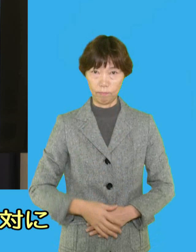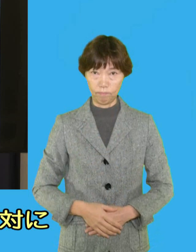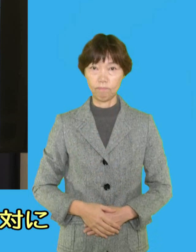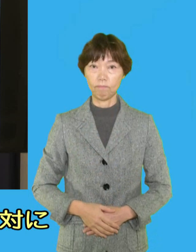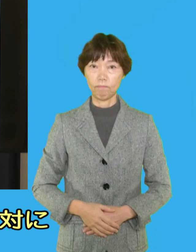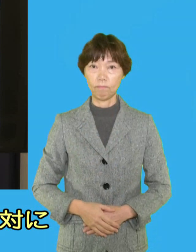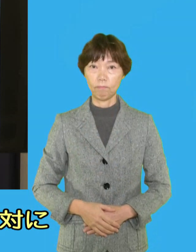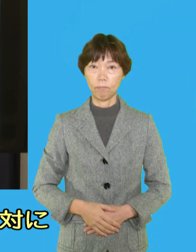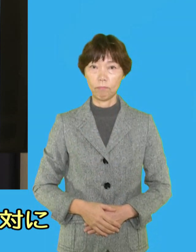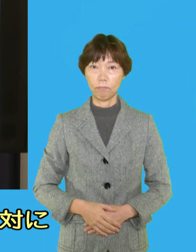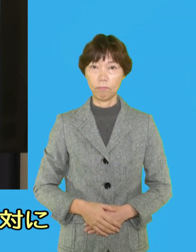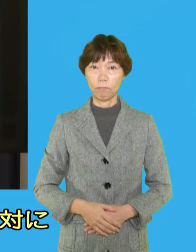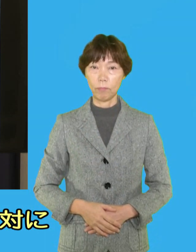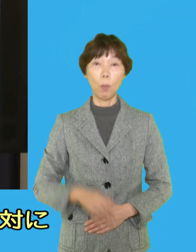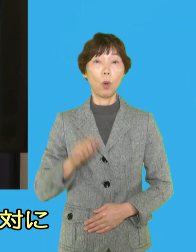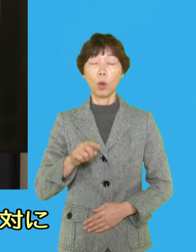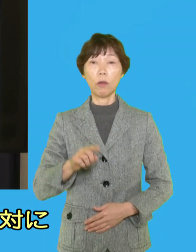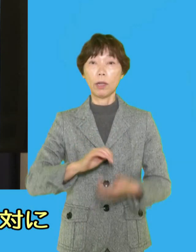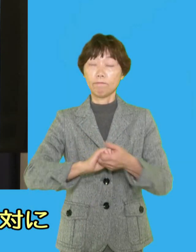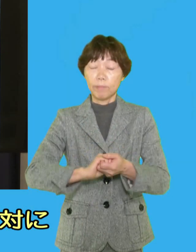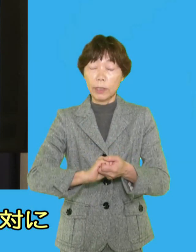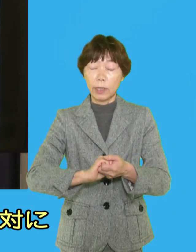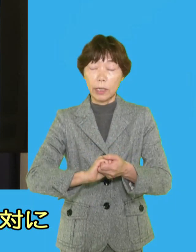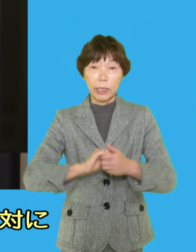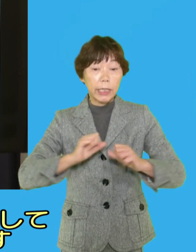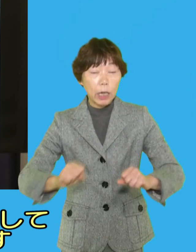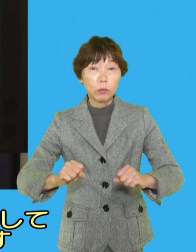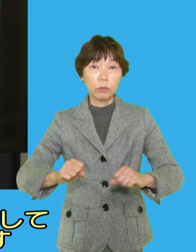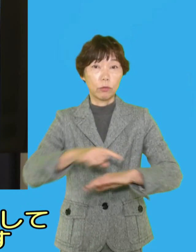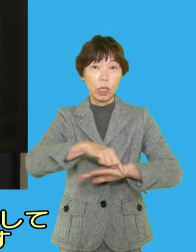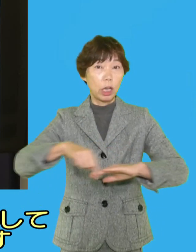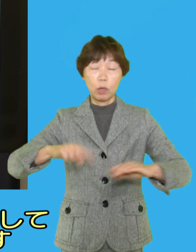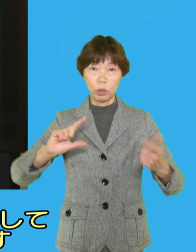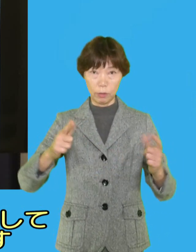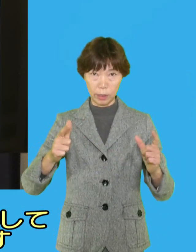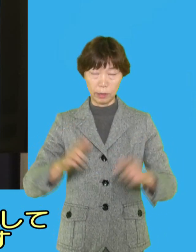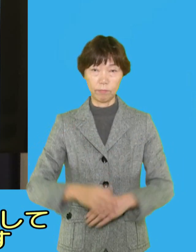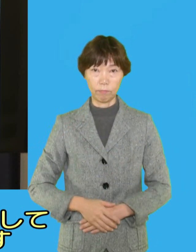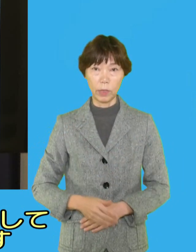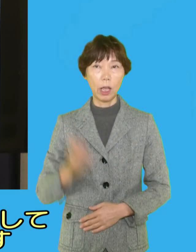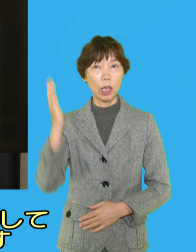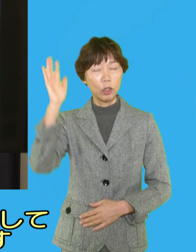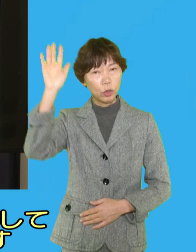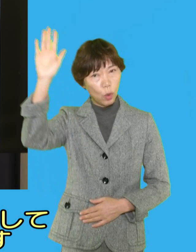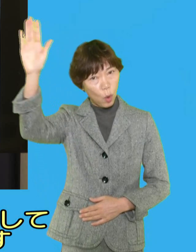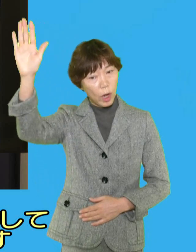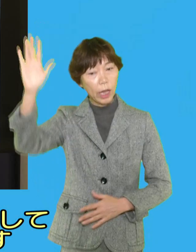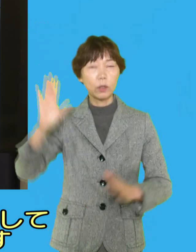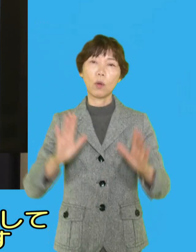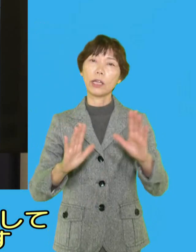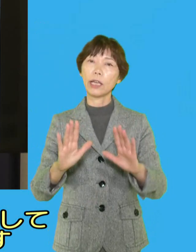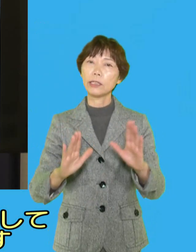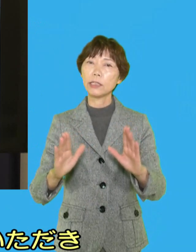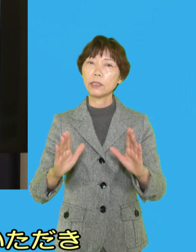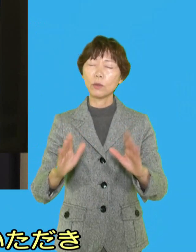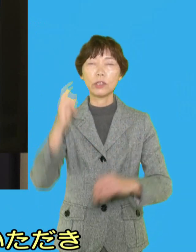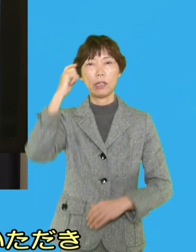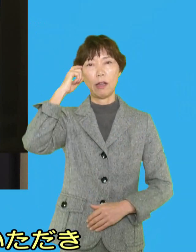これを絶対にやると計画ではなくてですね、あくまでも将来像として考えているところですので